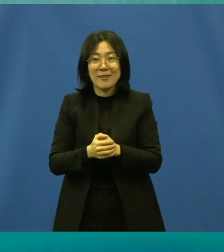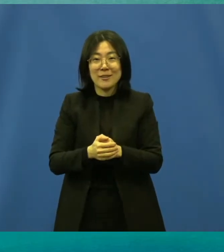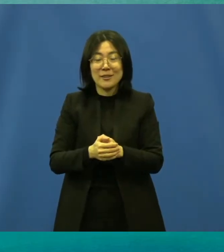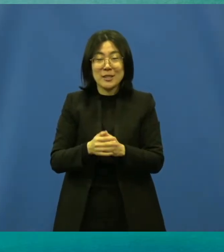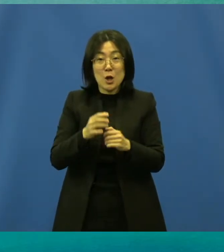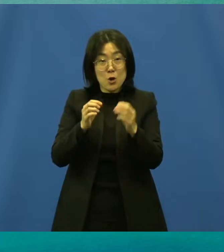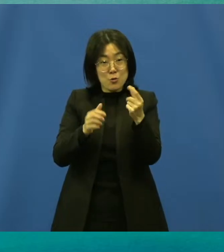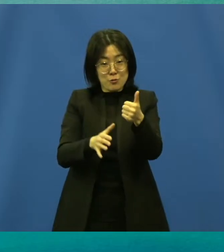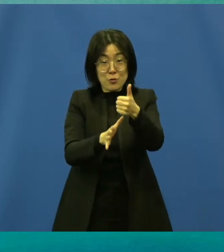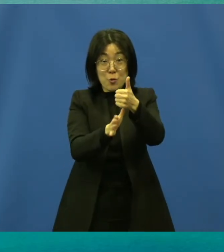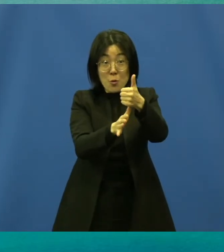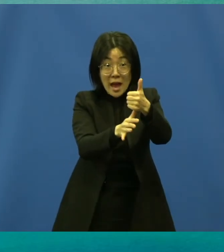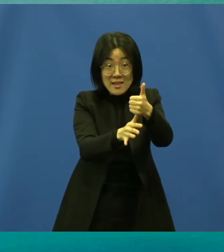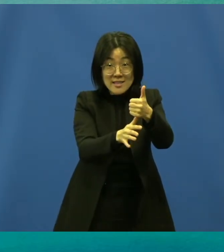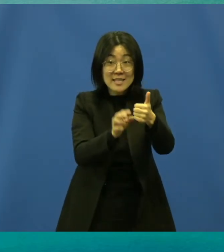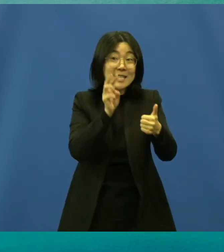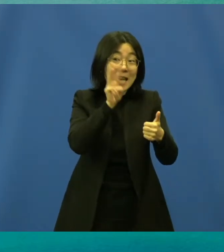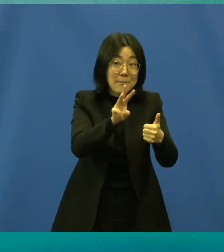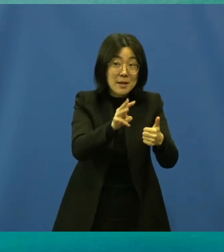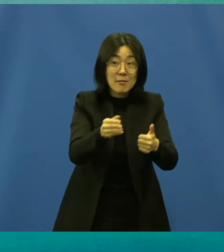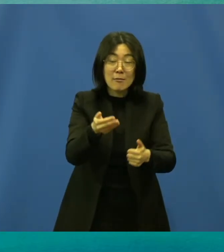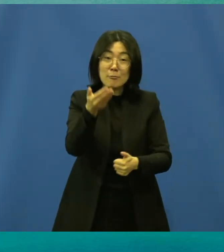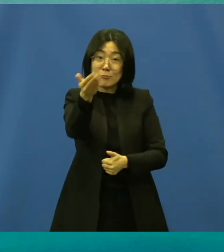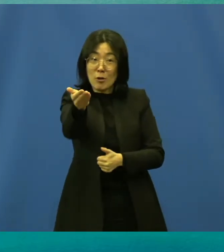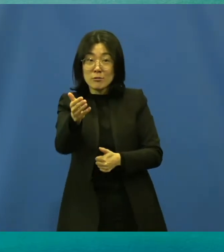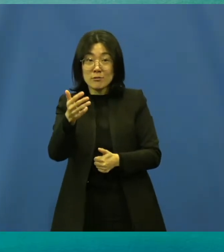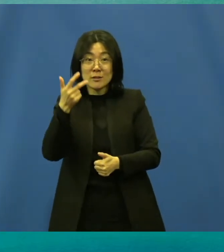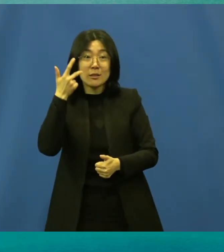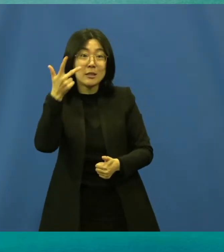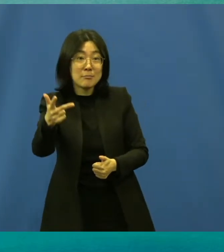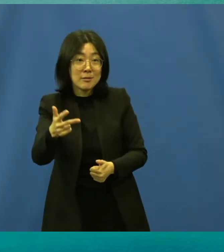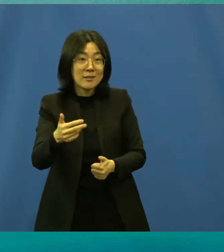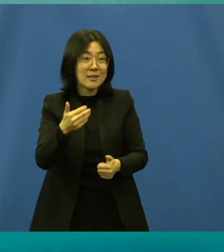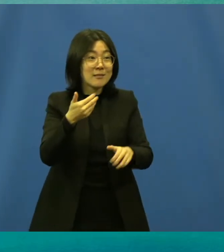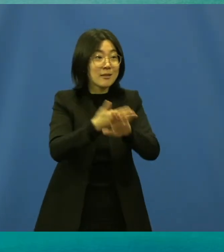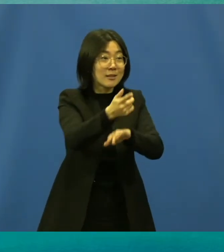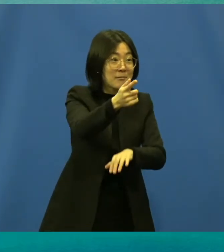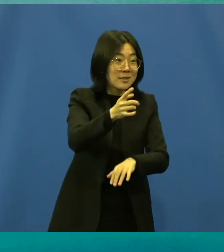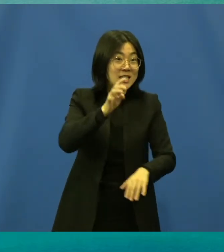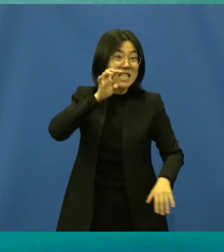있지만 어떤 사람이 일주일일 수도 있고 어떤 사람은 40년이 될 수도 있습니다.